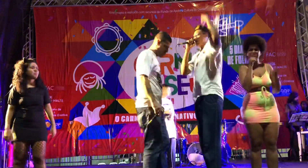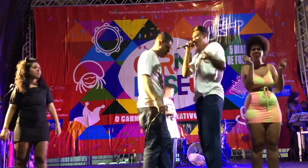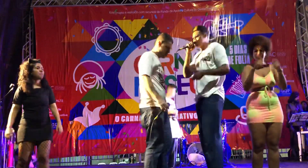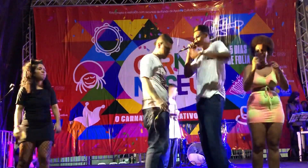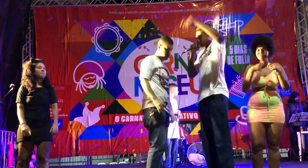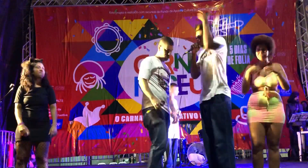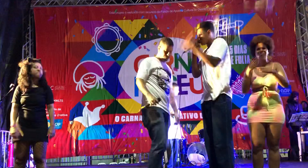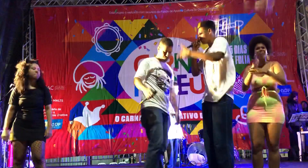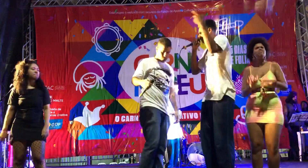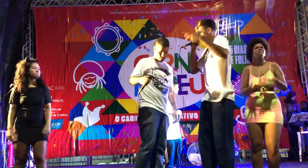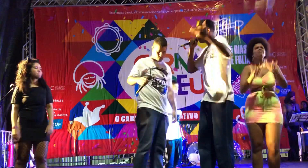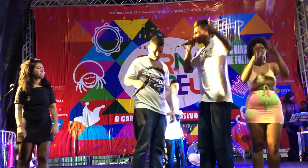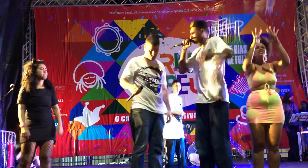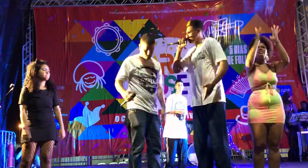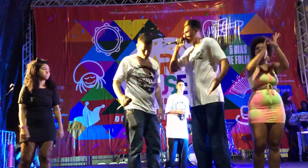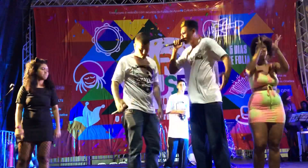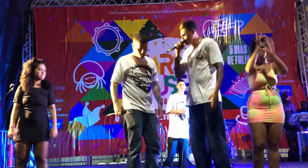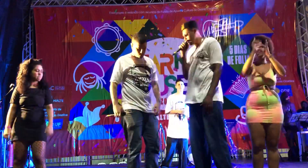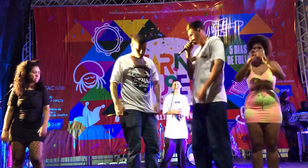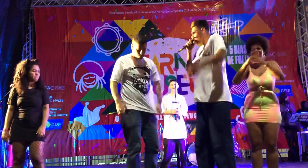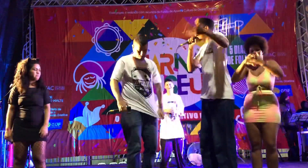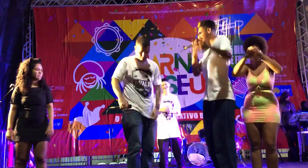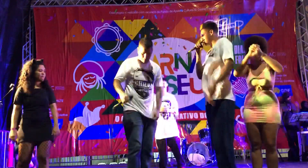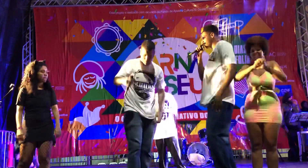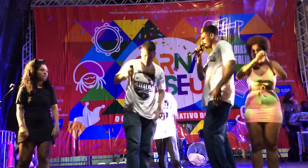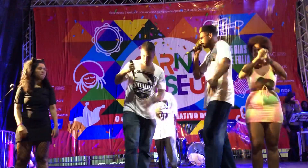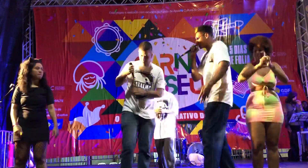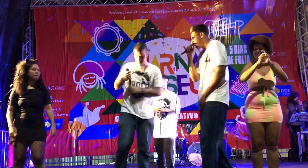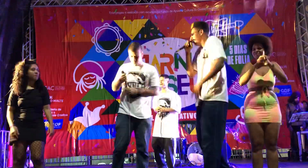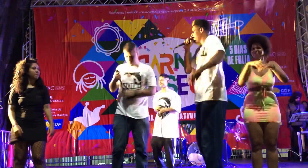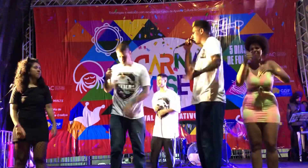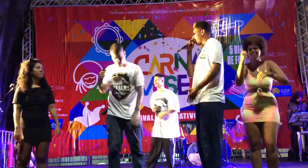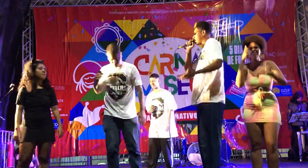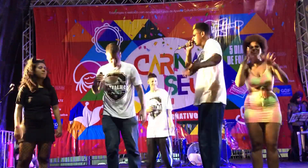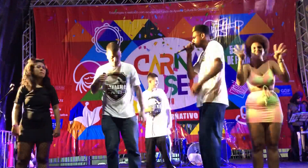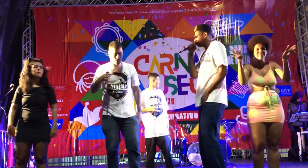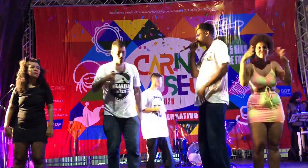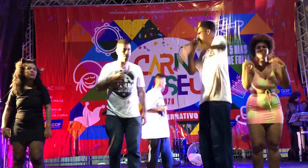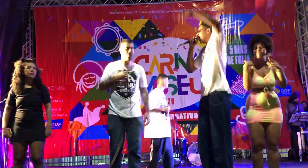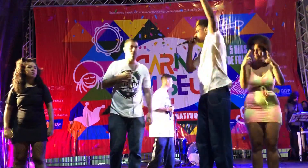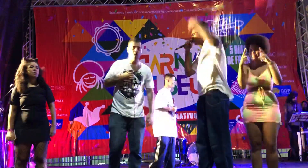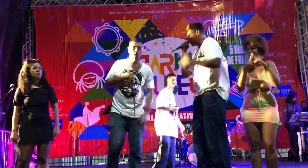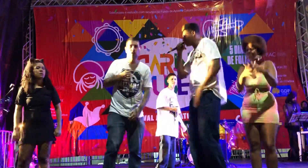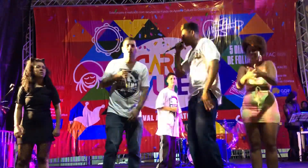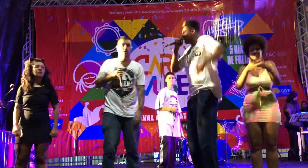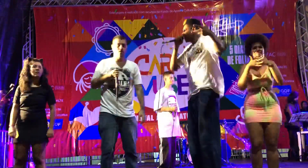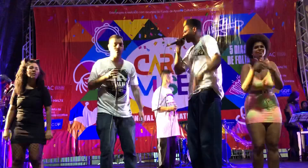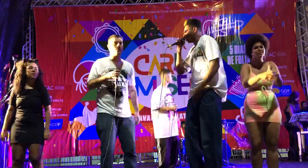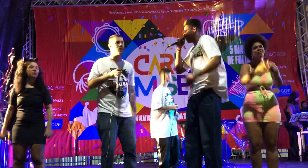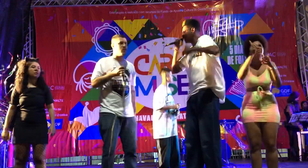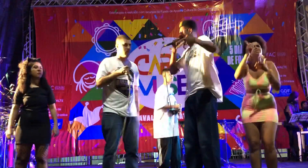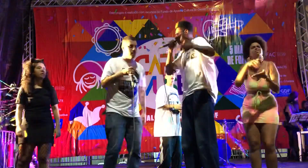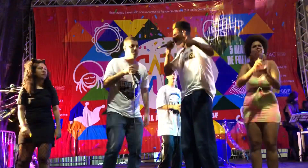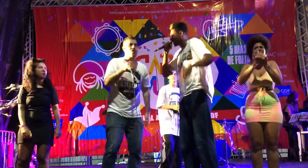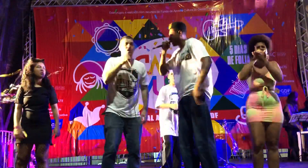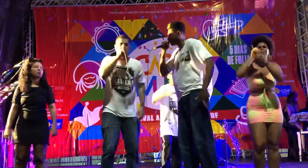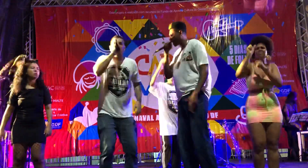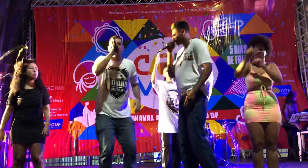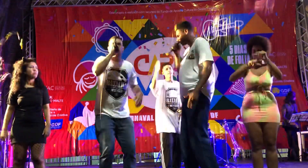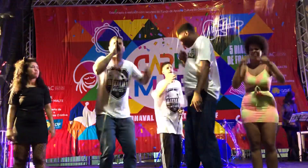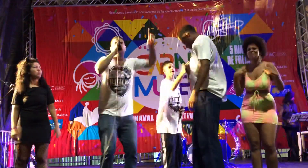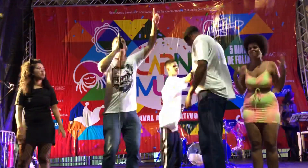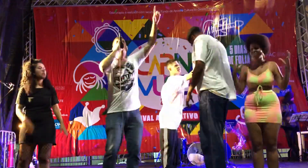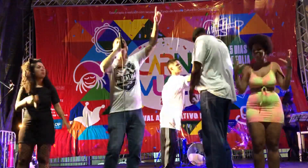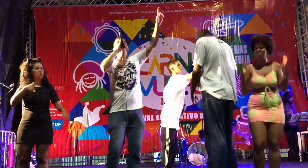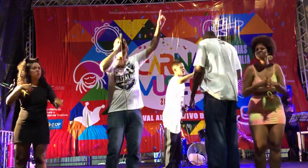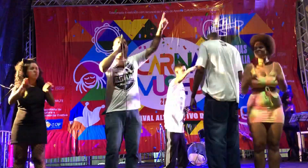Eu fui tão alto que Jesus fez um aperto de mão comigo. Mas aí, olha só, meu rap não embaça, são os deuses que estão realizando minha